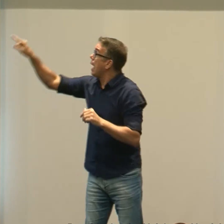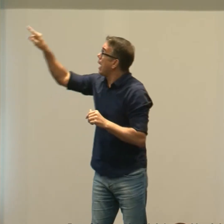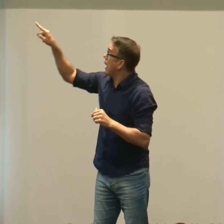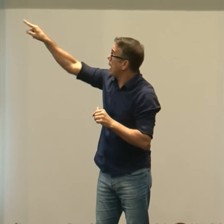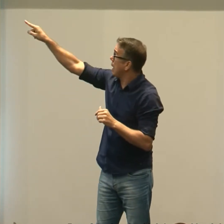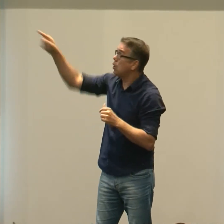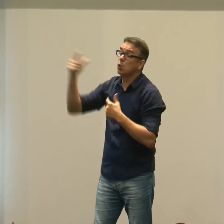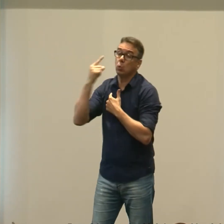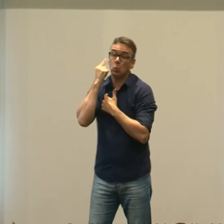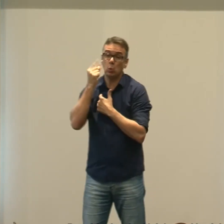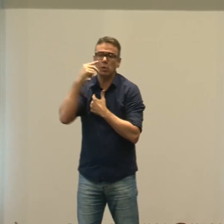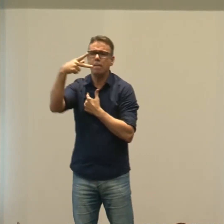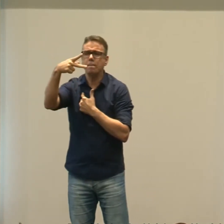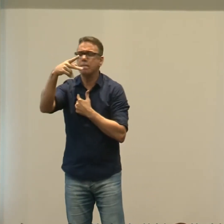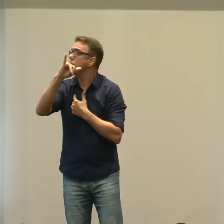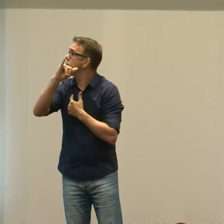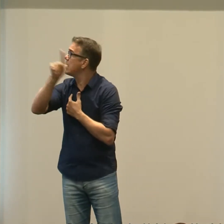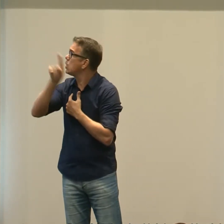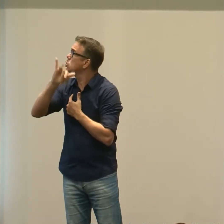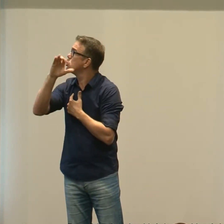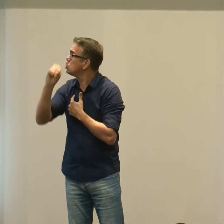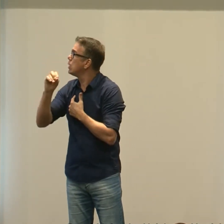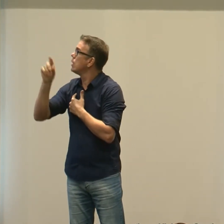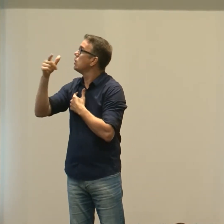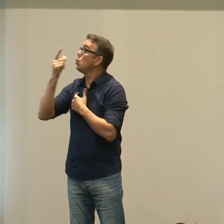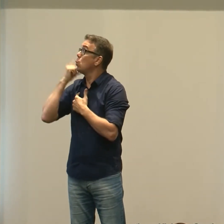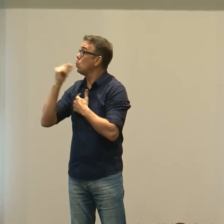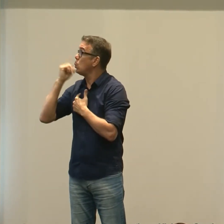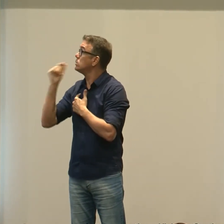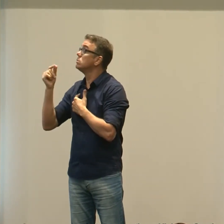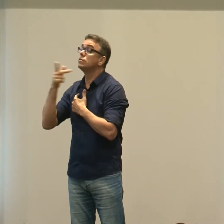Bom, falando sobre hipônimos e hiperônimos, nós temos o